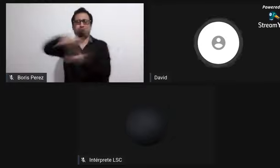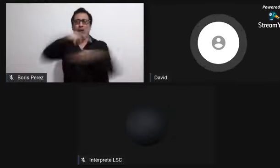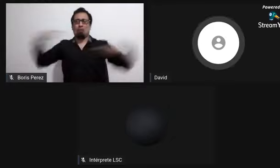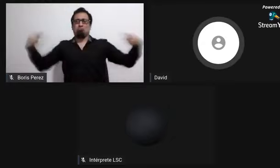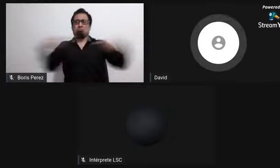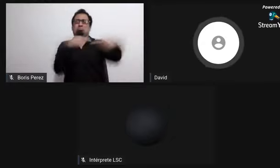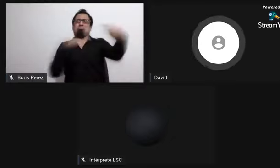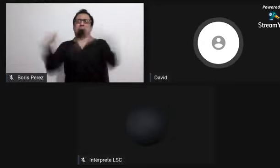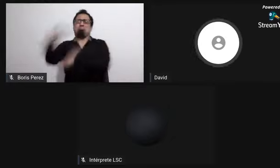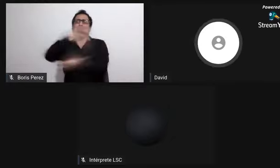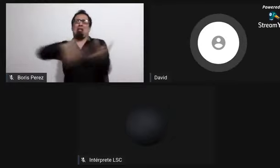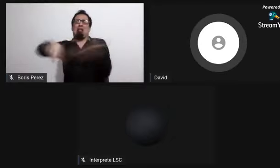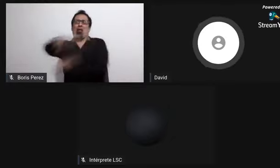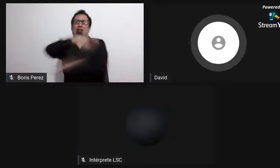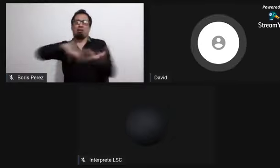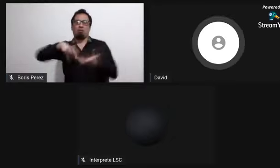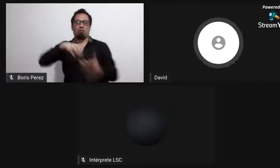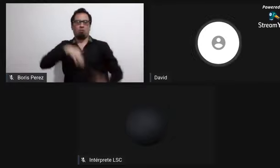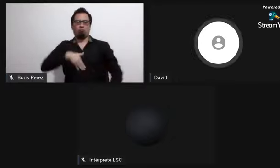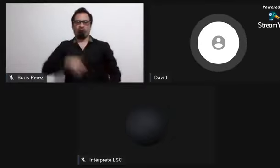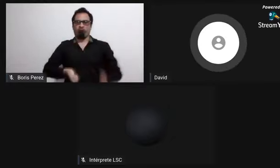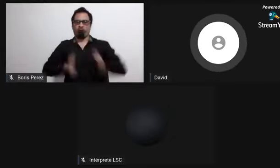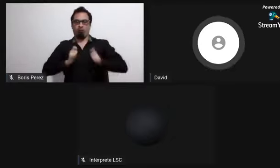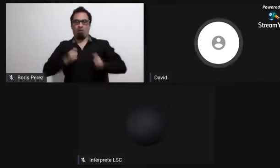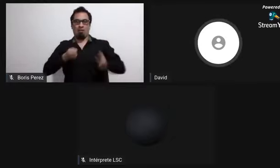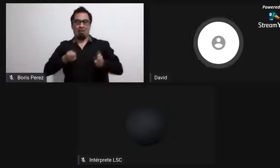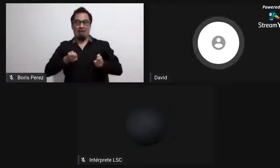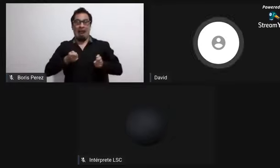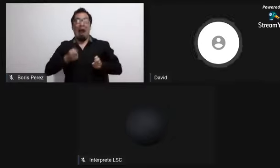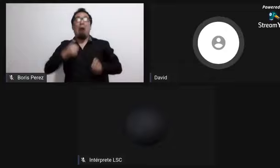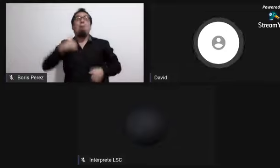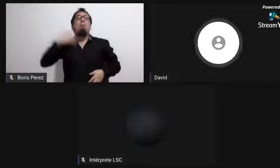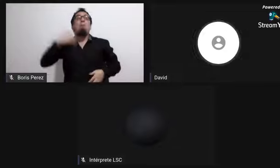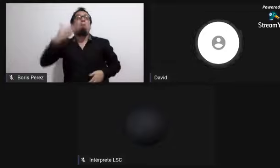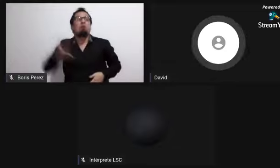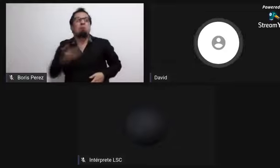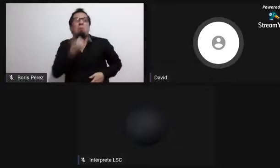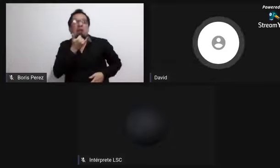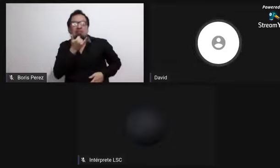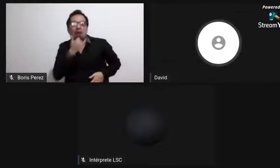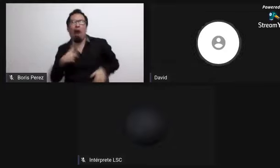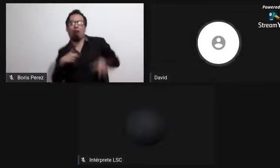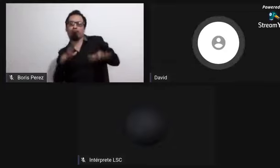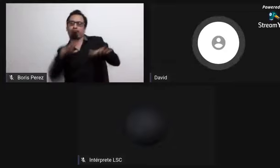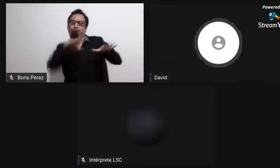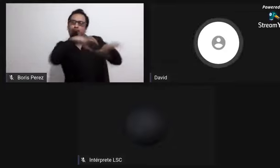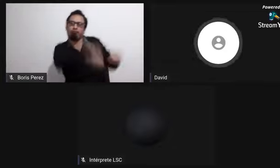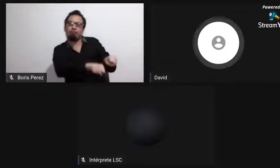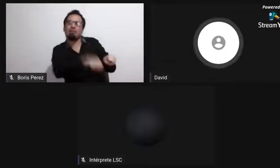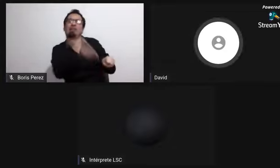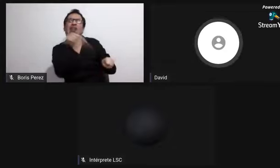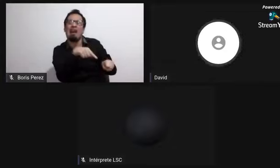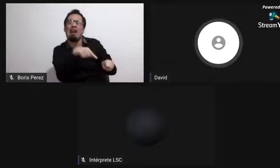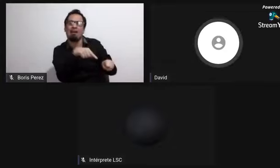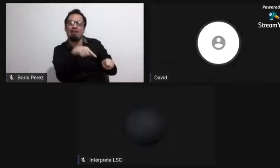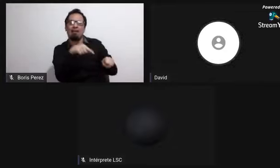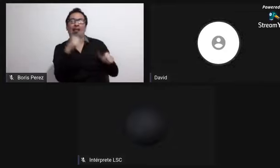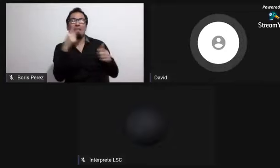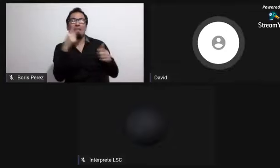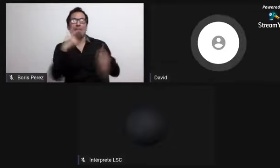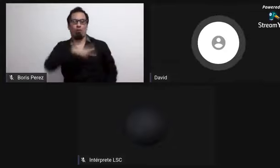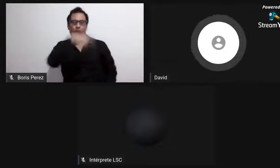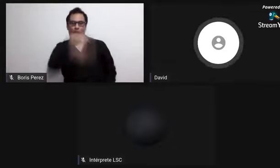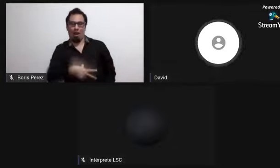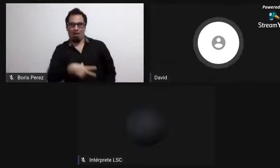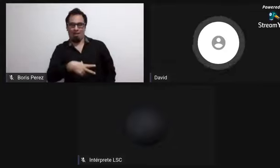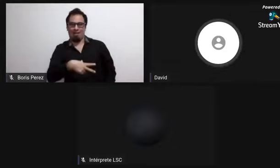Y en el año 1804 él fue nombrado como representante principal de esa revolución que